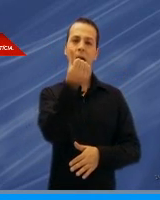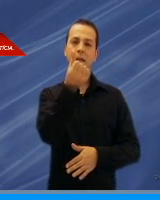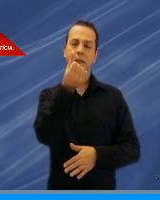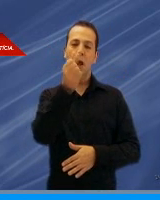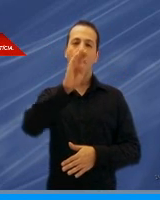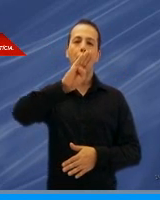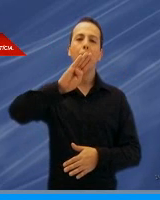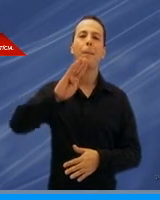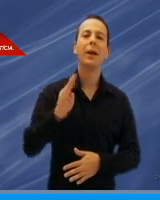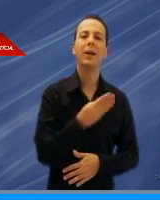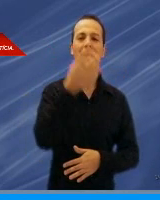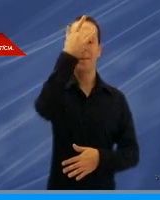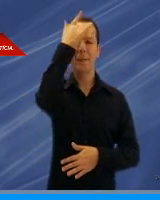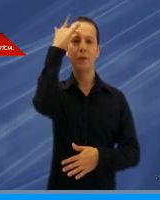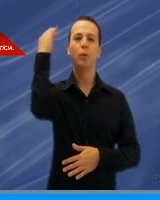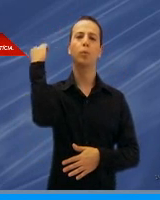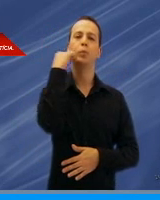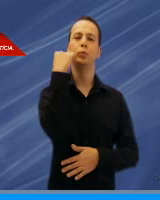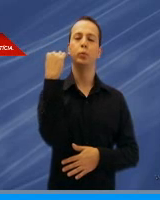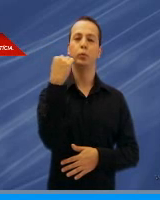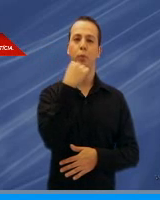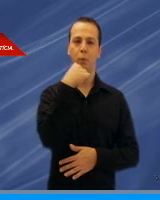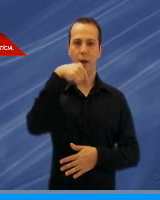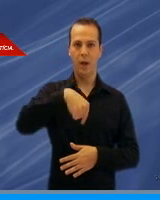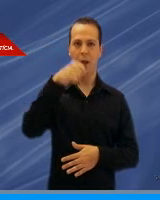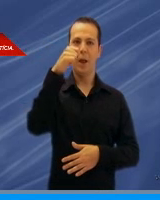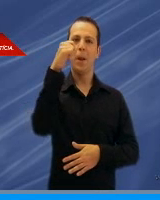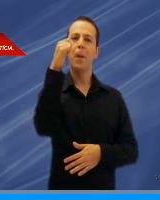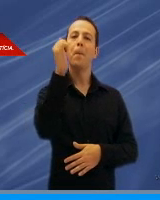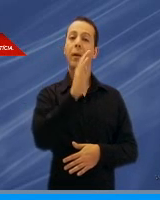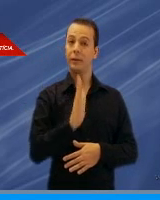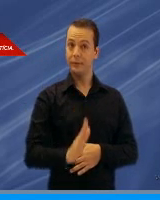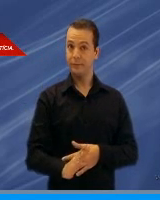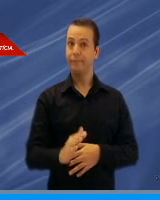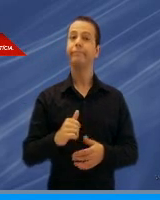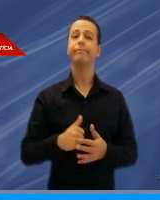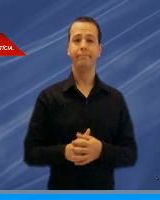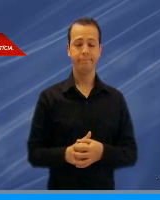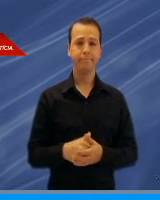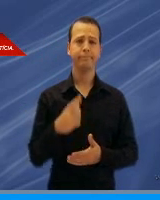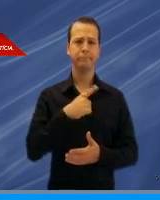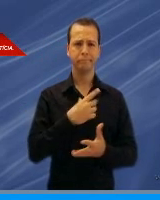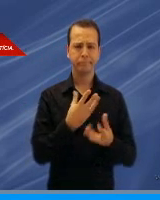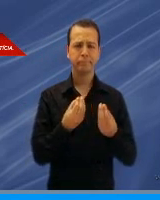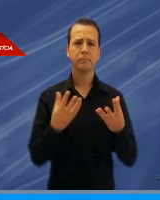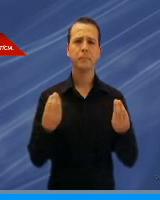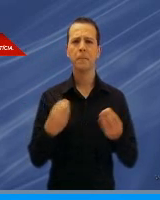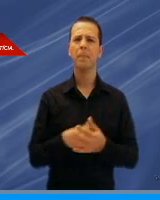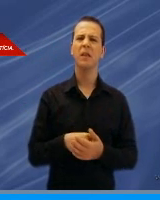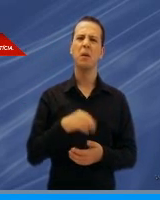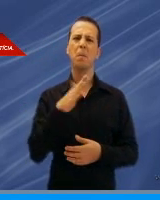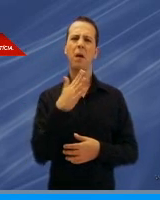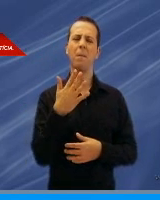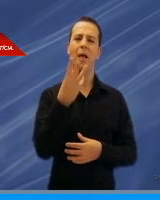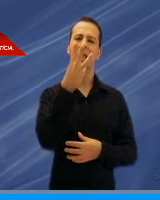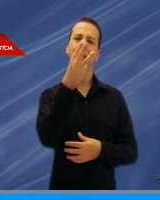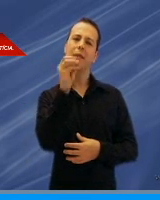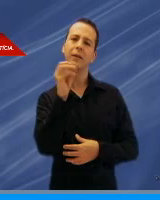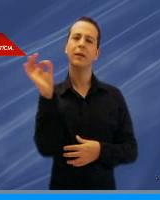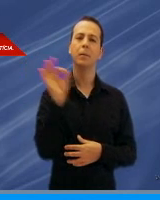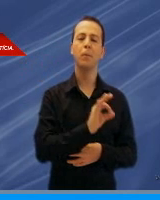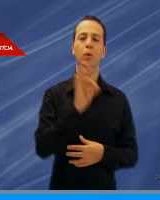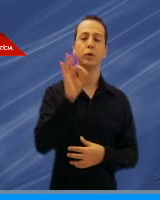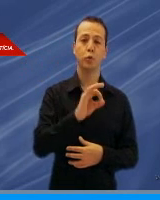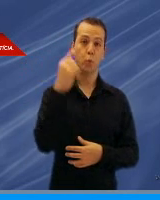milhões de deficientes auditivos no Brasil e apenas cerca de